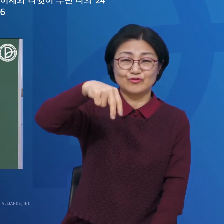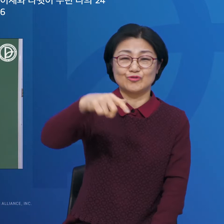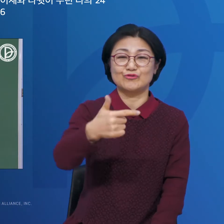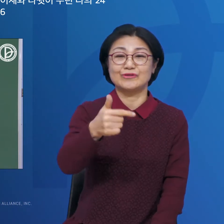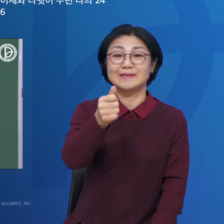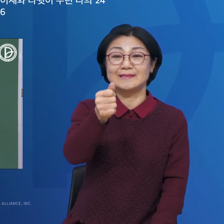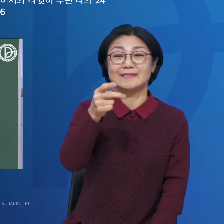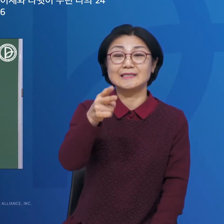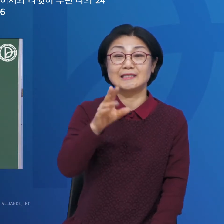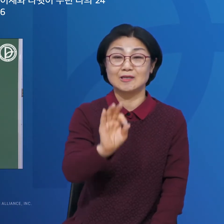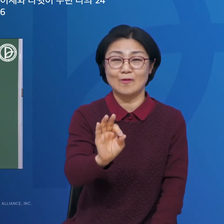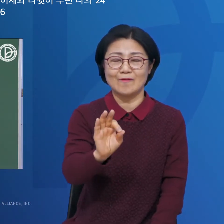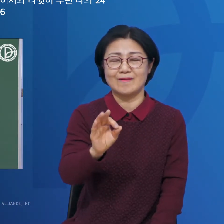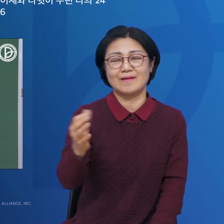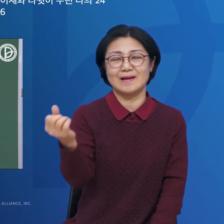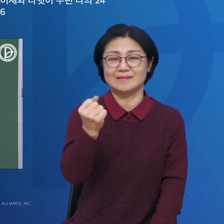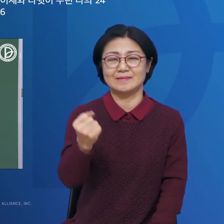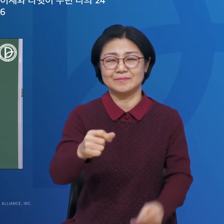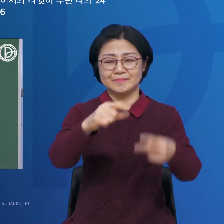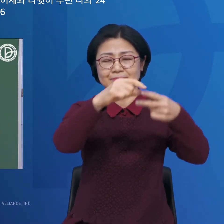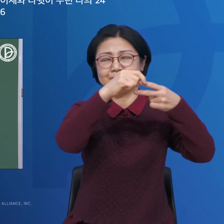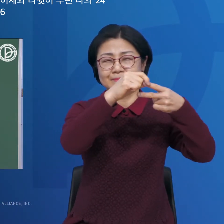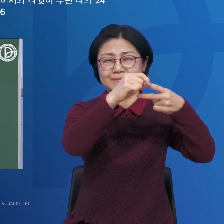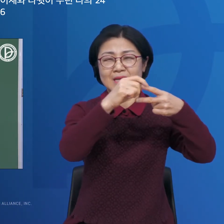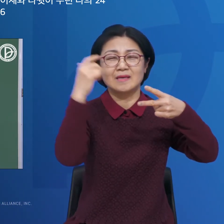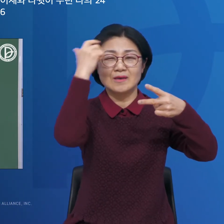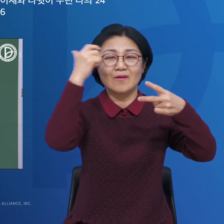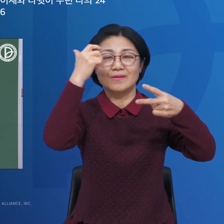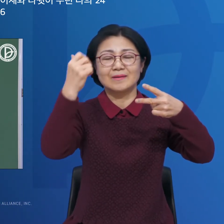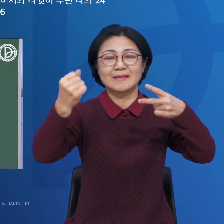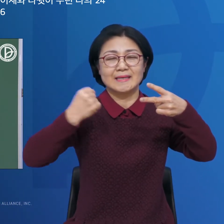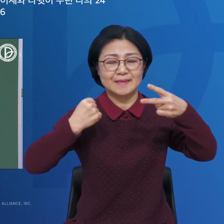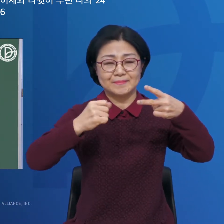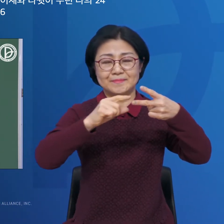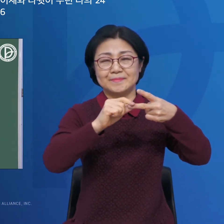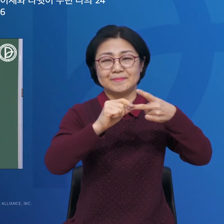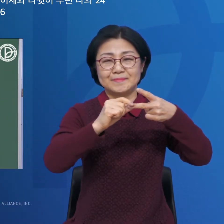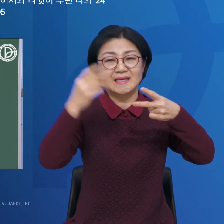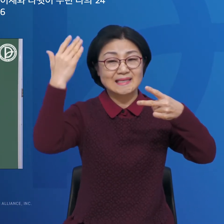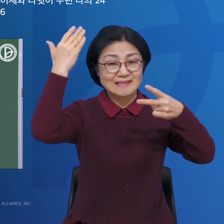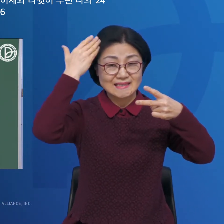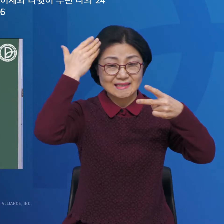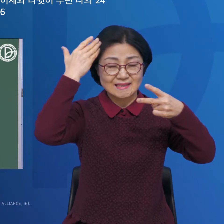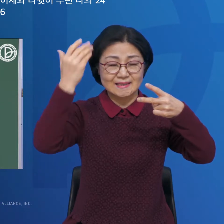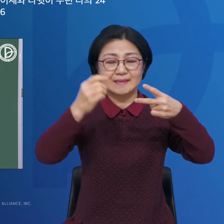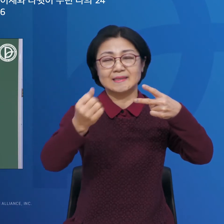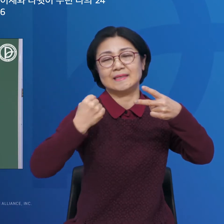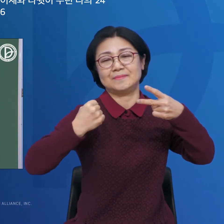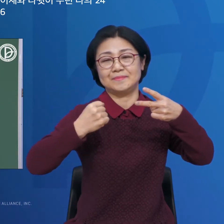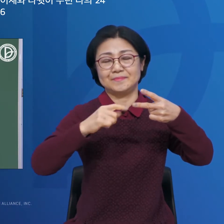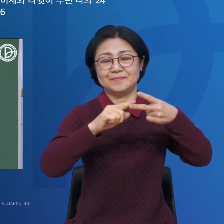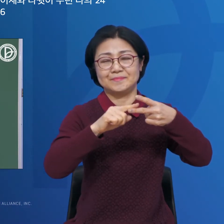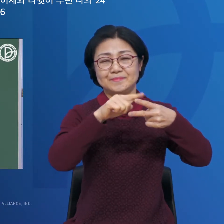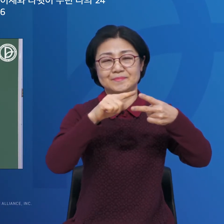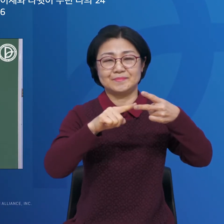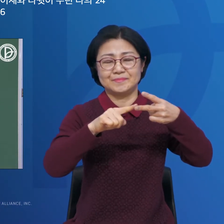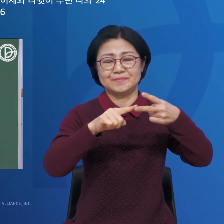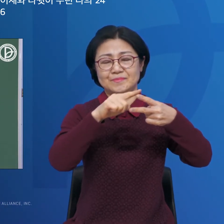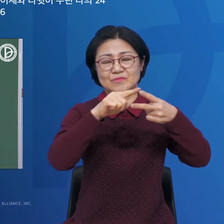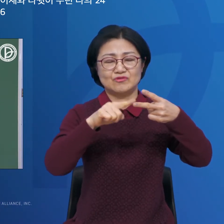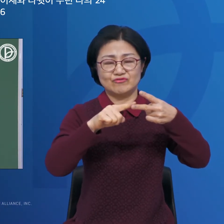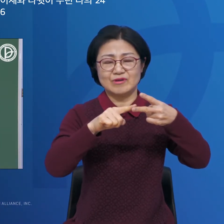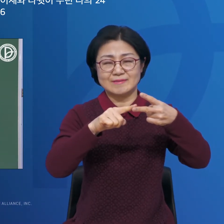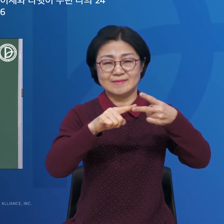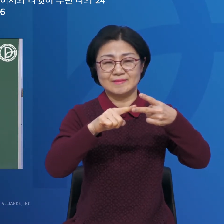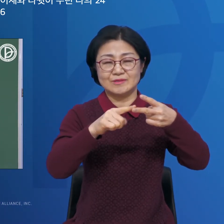뭡니까? 영성과 지성. And we see in Psalms chapter 78 that he had spiritual and intellectual power. 준비한 거예요.